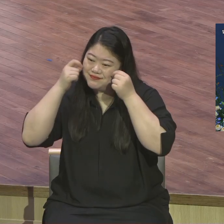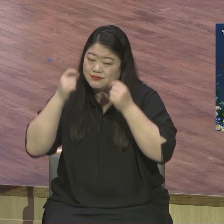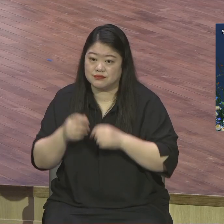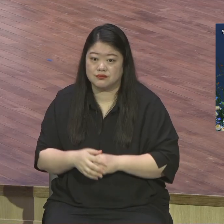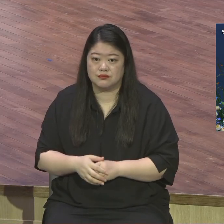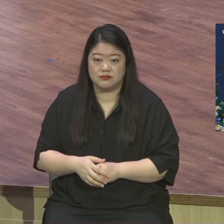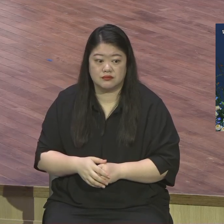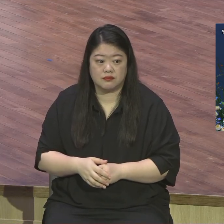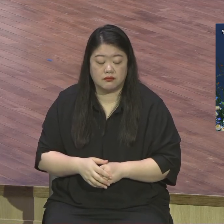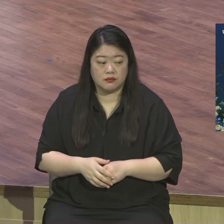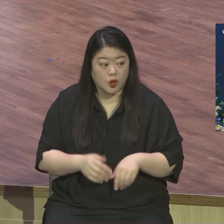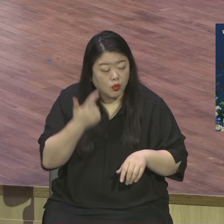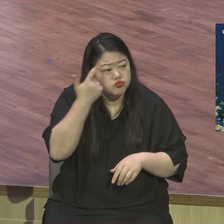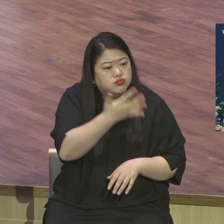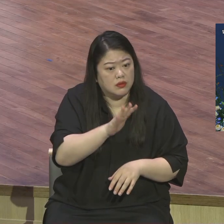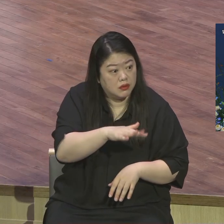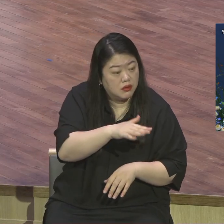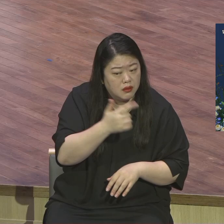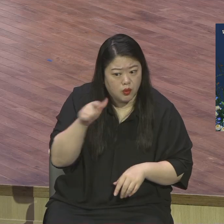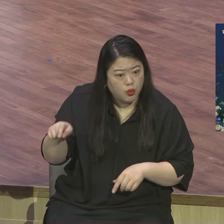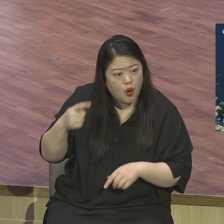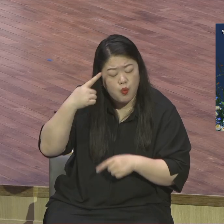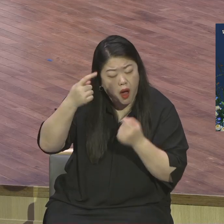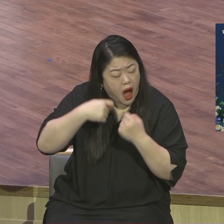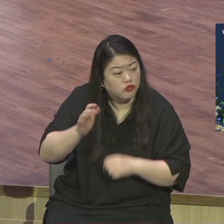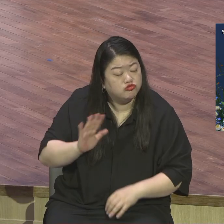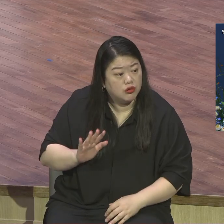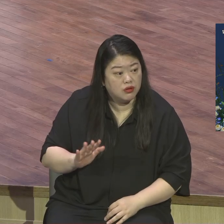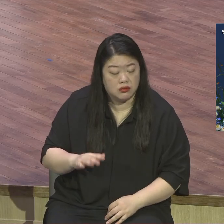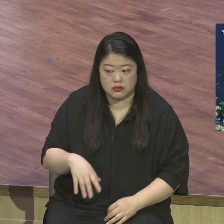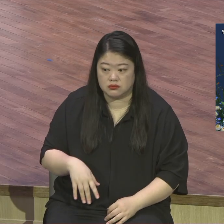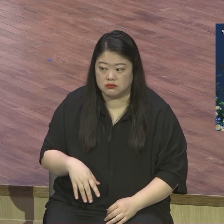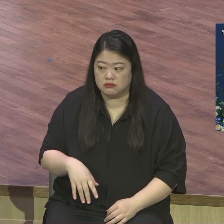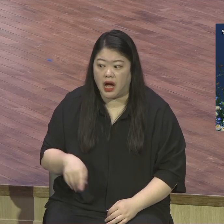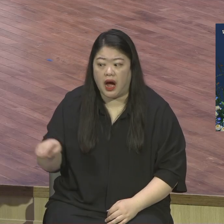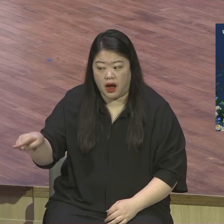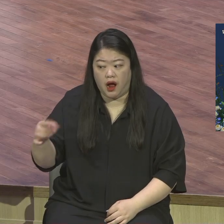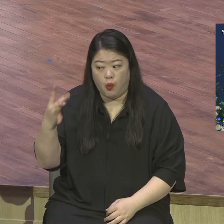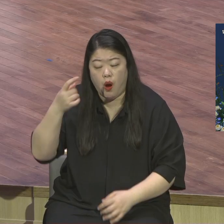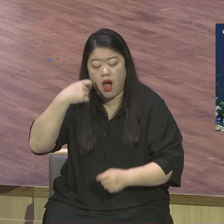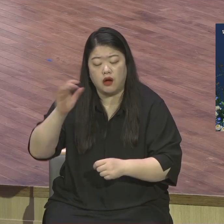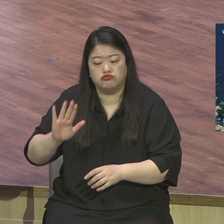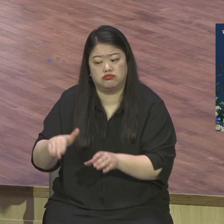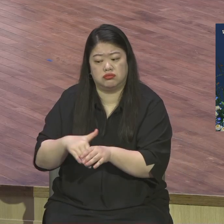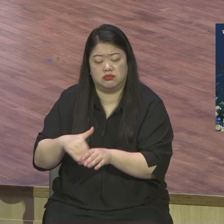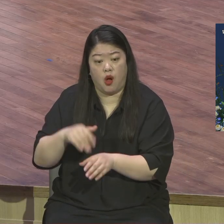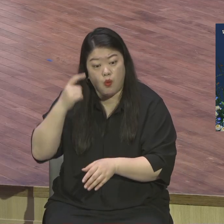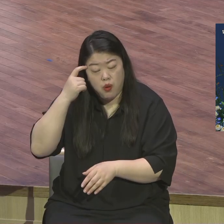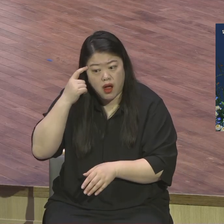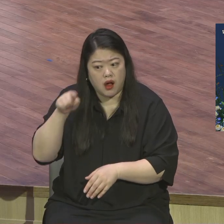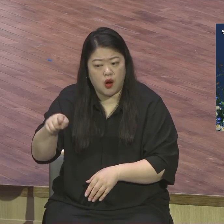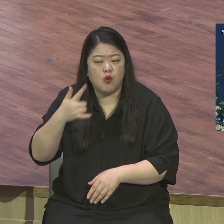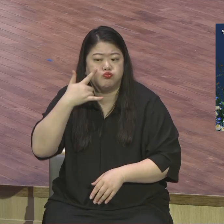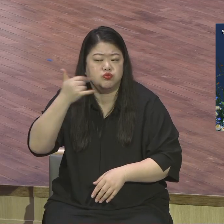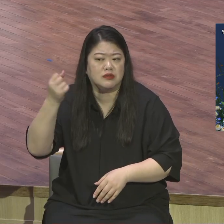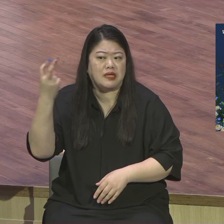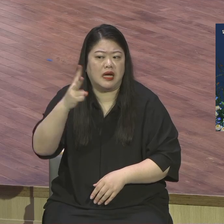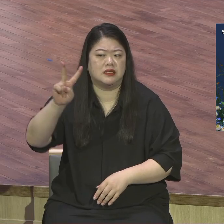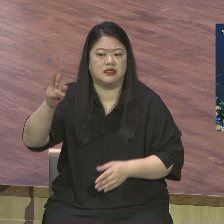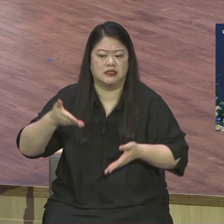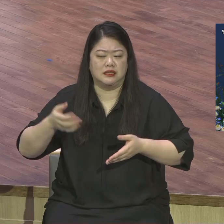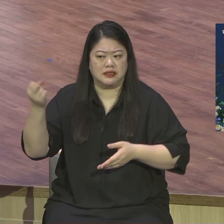윤회하니까. 다시 또 태어날 거니까. 그거에 대해서 그렇게 크게 슬퍼하지 않는 모습이에요.